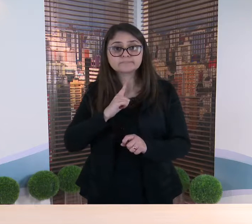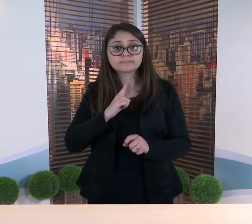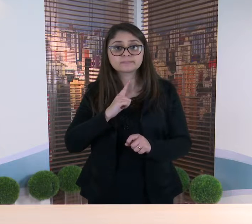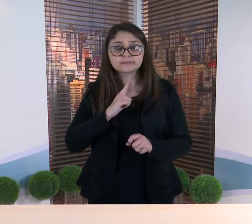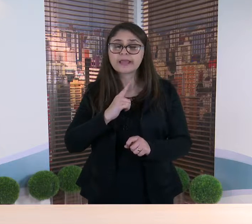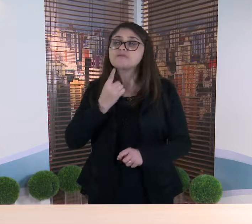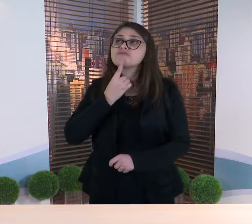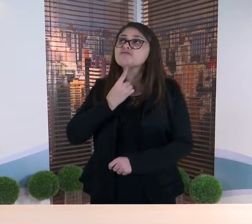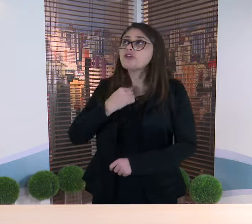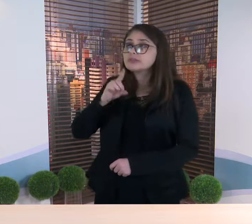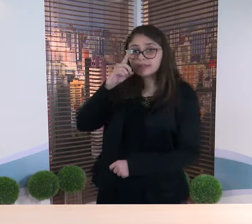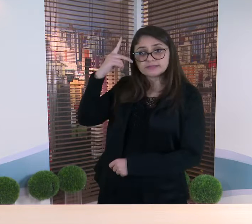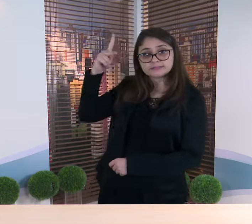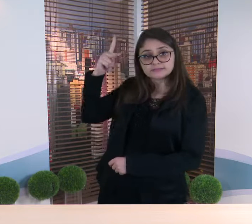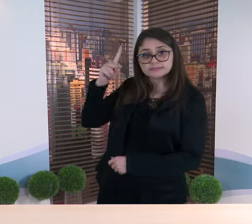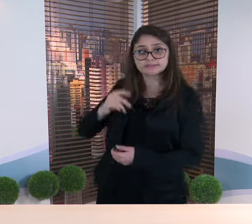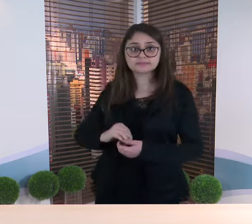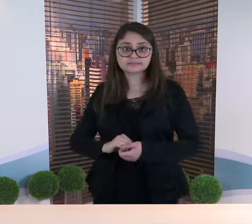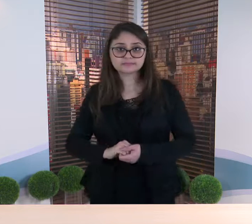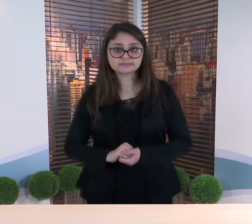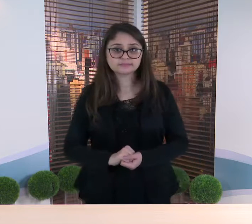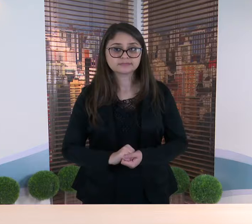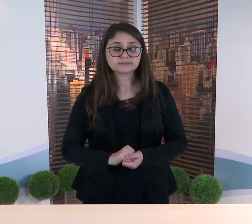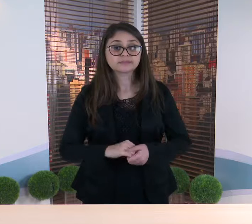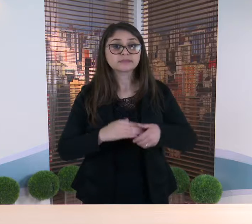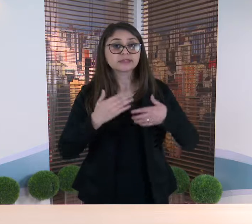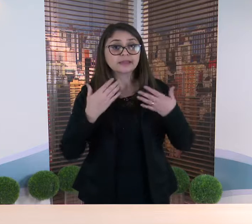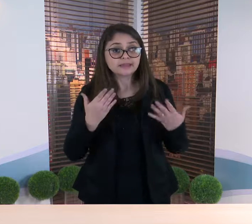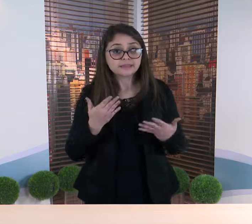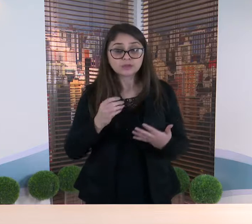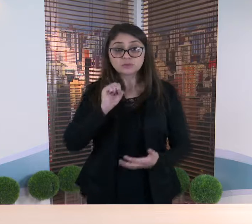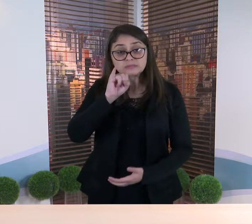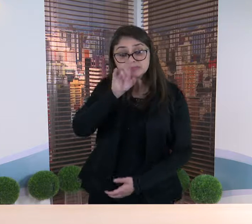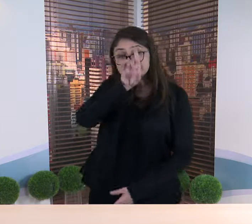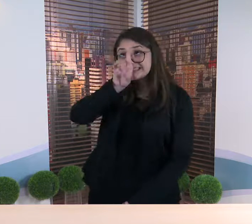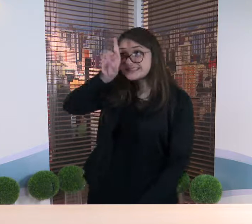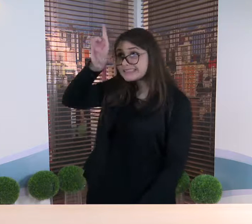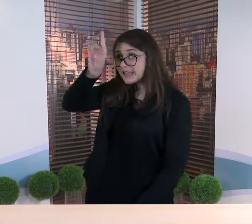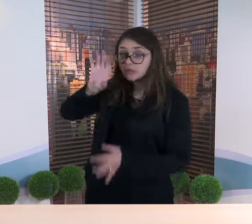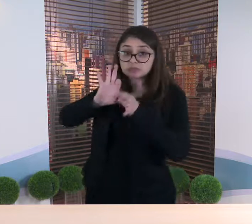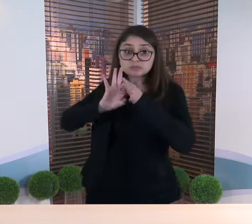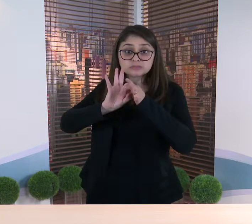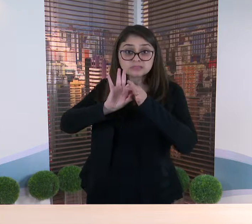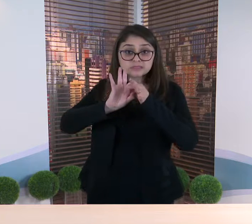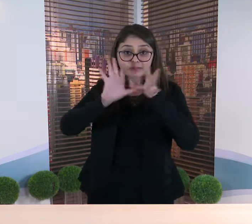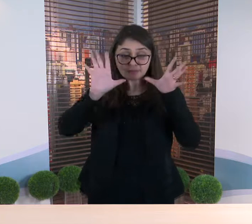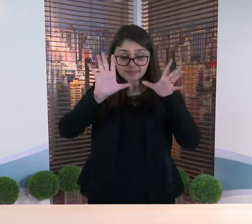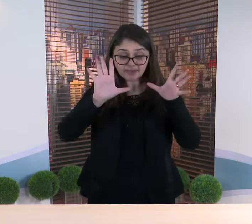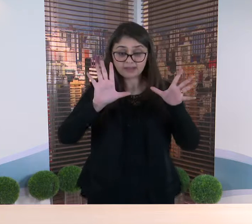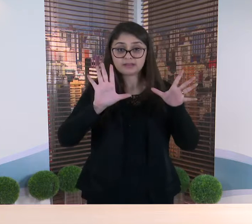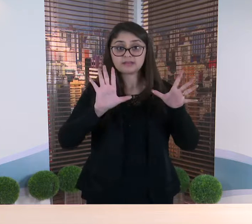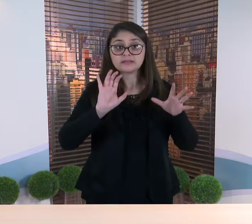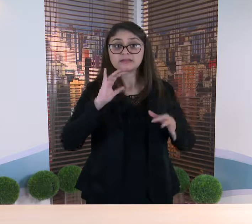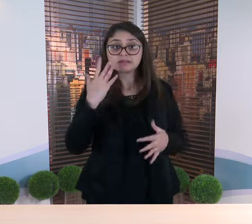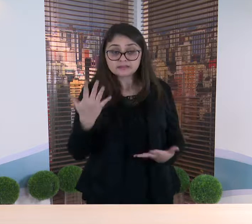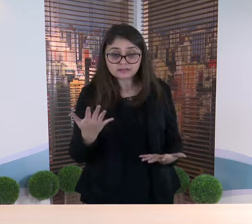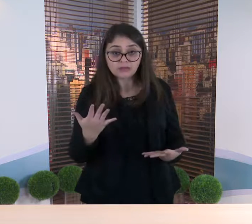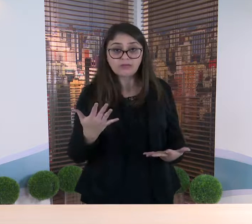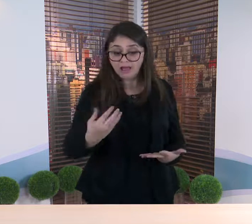providência e vontade. Portanto, é por permissão divina que a vida do maior e